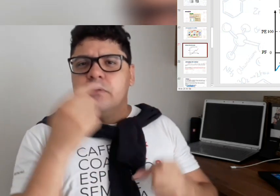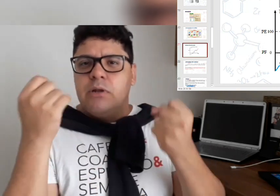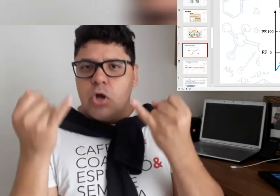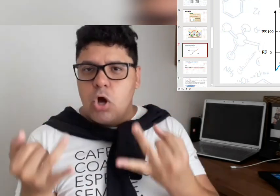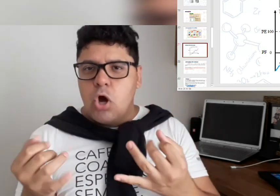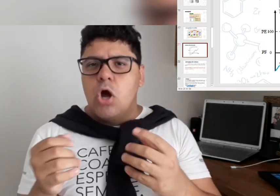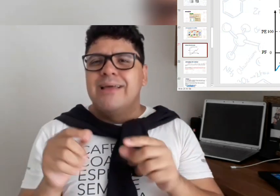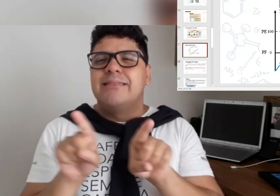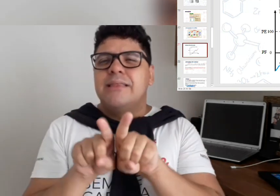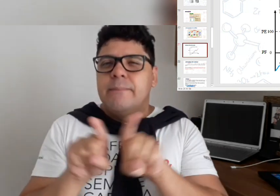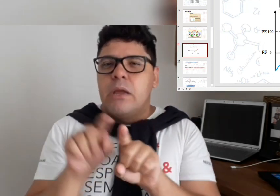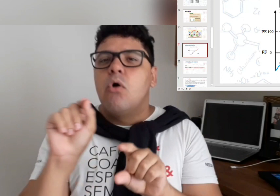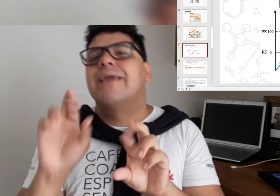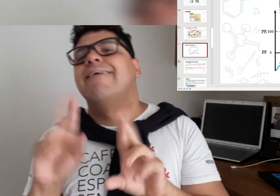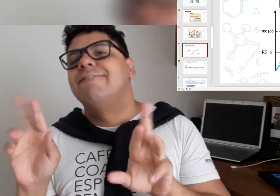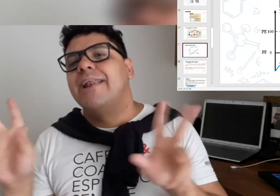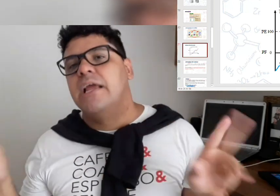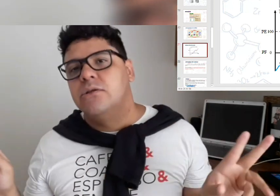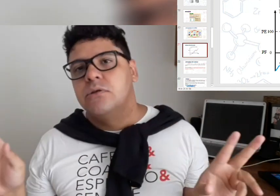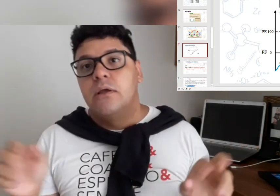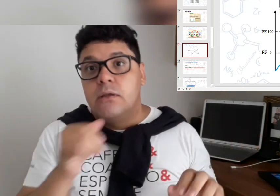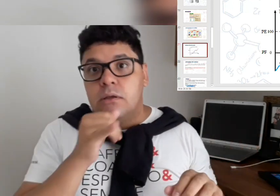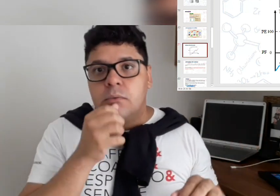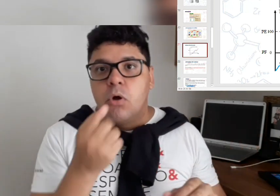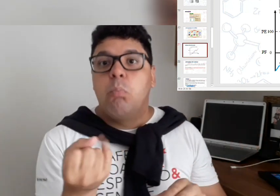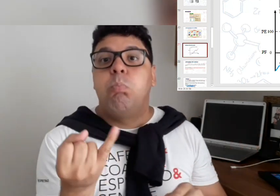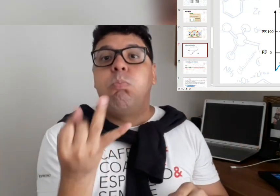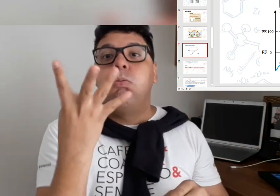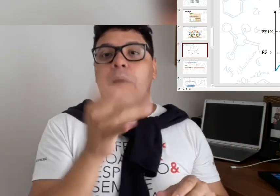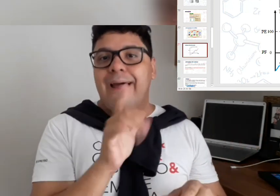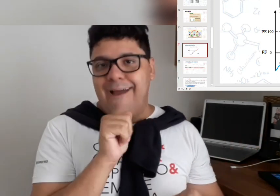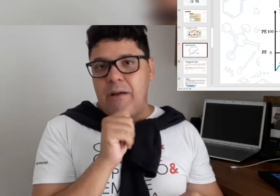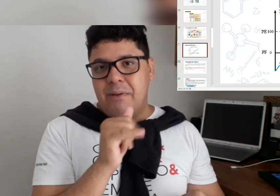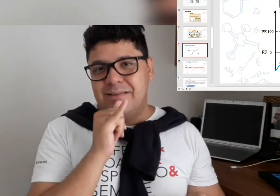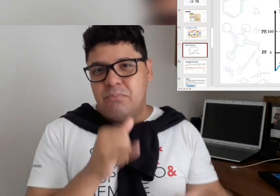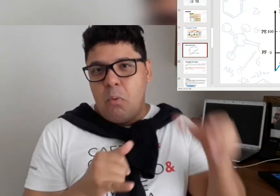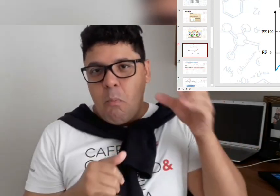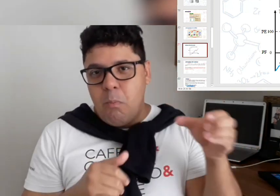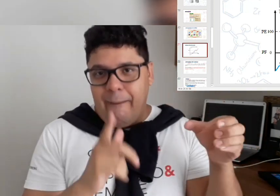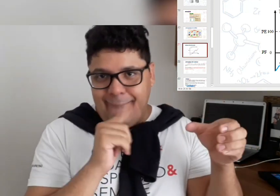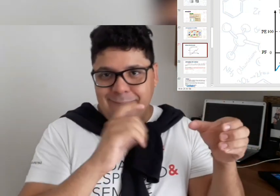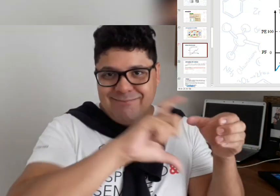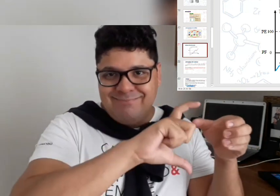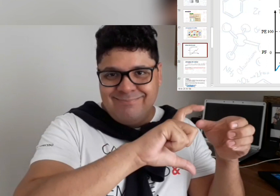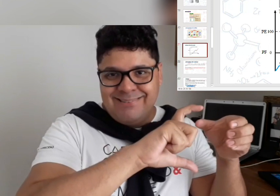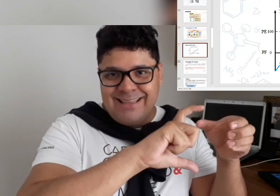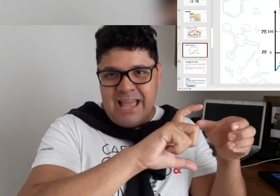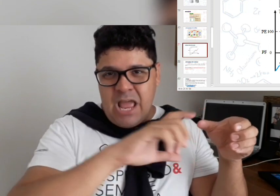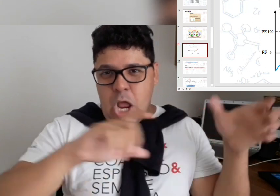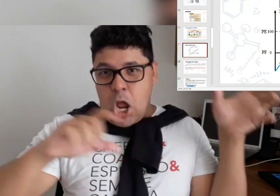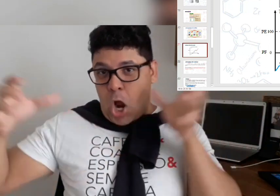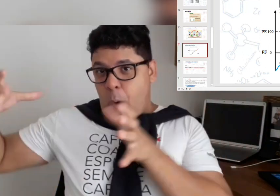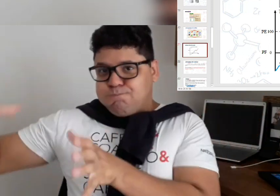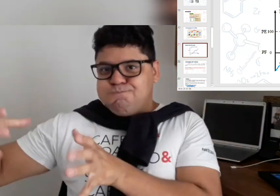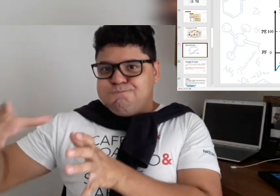1 litro de água. Concorda comigo? Tá? Então, mas a temperatura que isso vai acontecer é